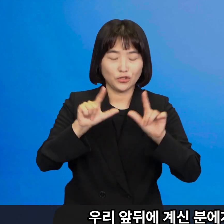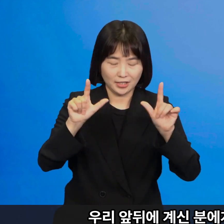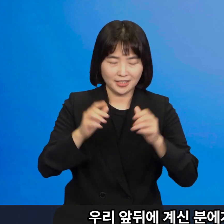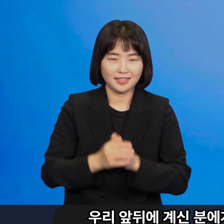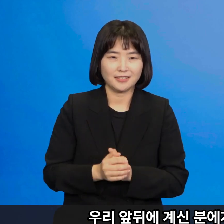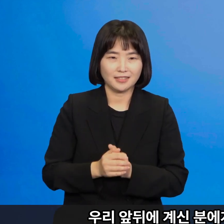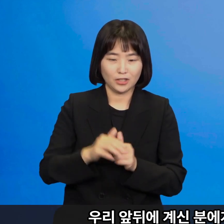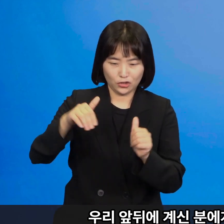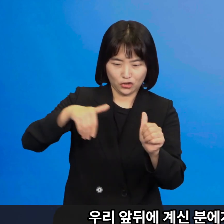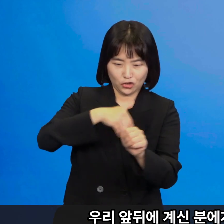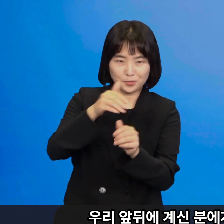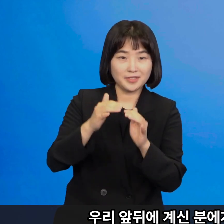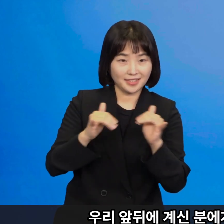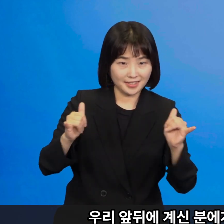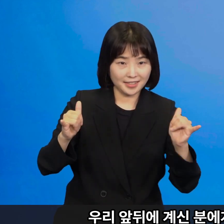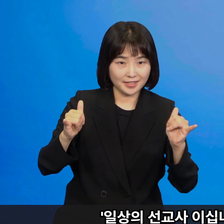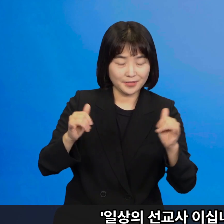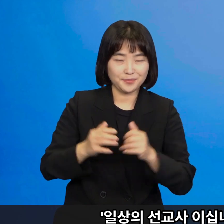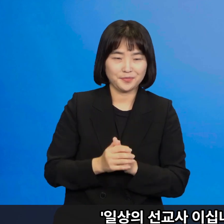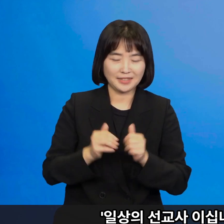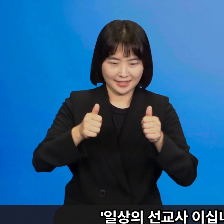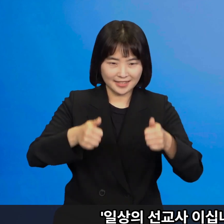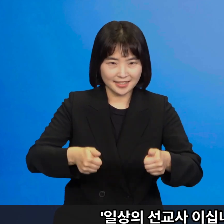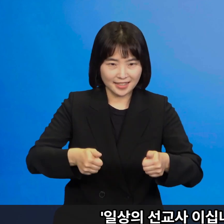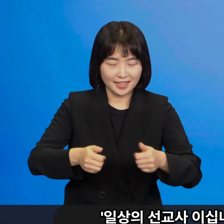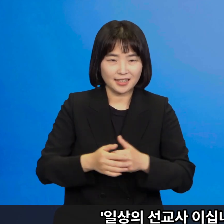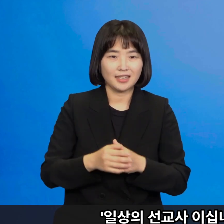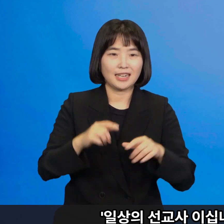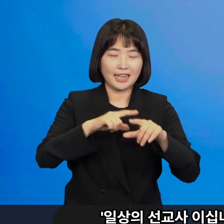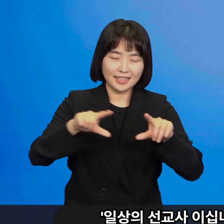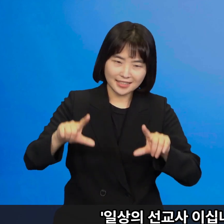분에게 이렇게 인사하겠습니다. 일상의